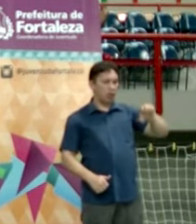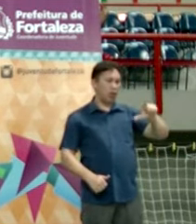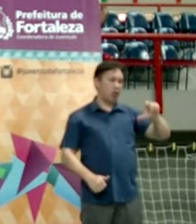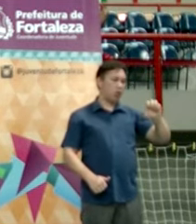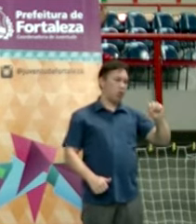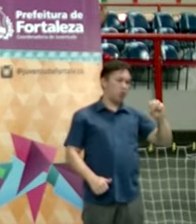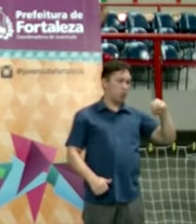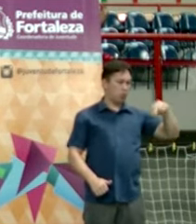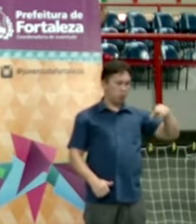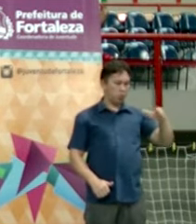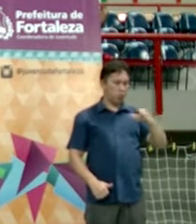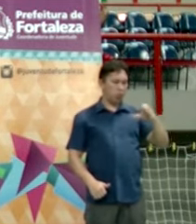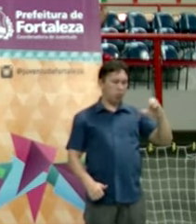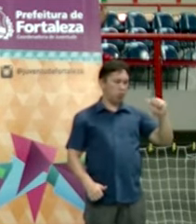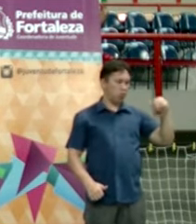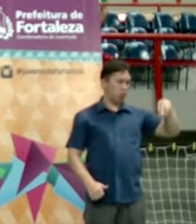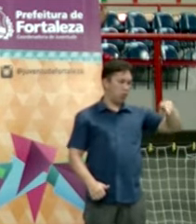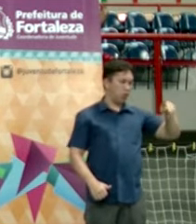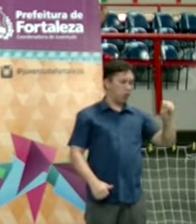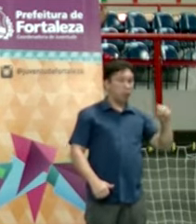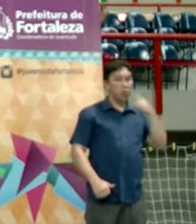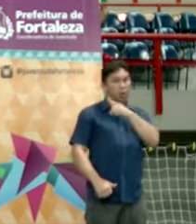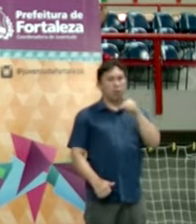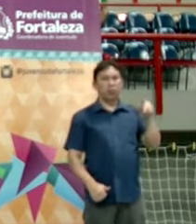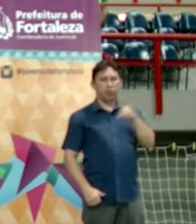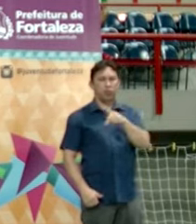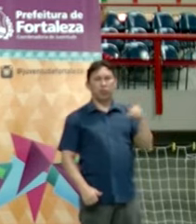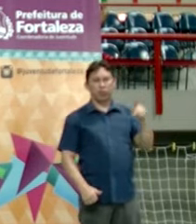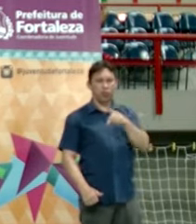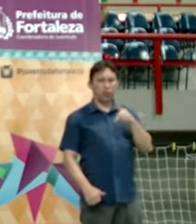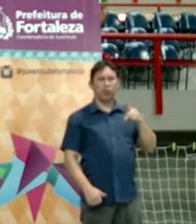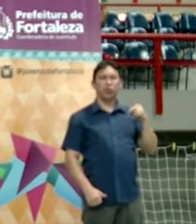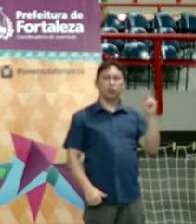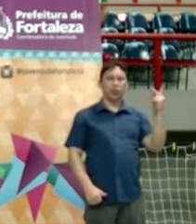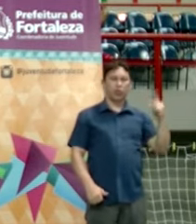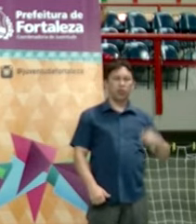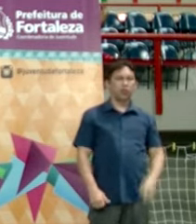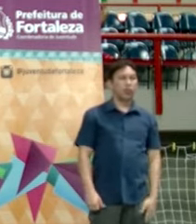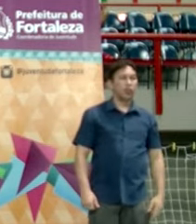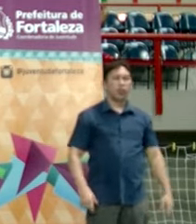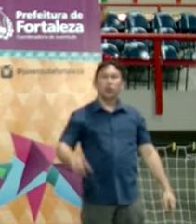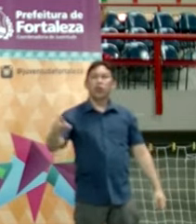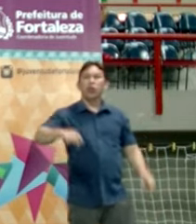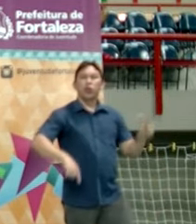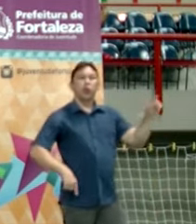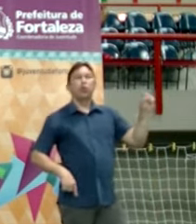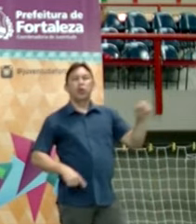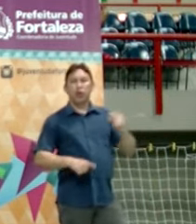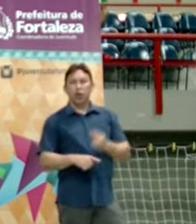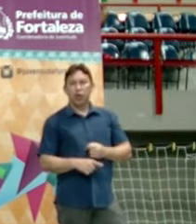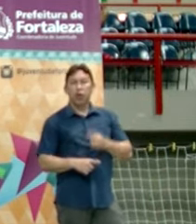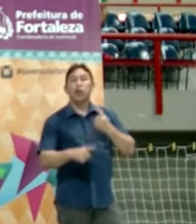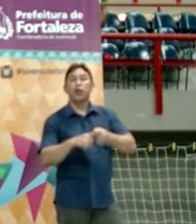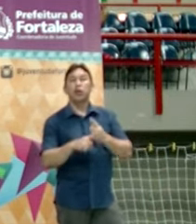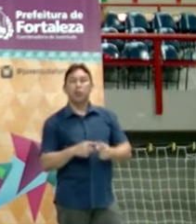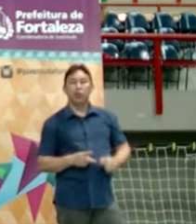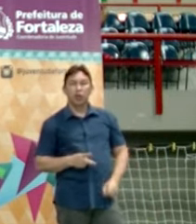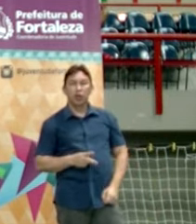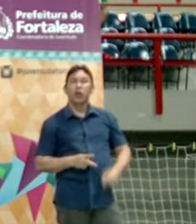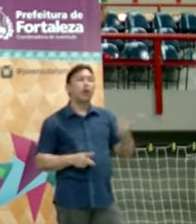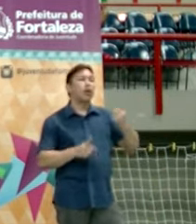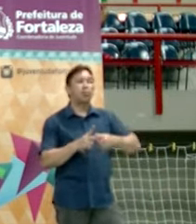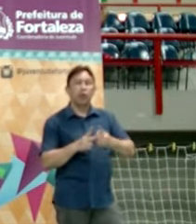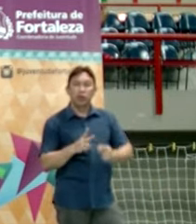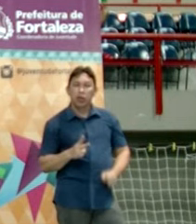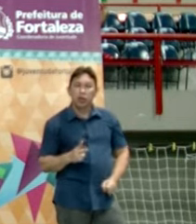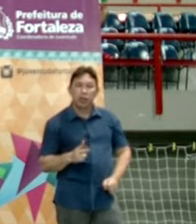né? Que a aula dele, ele era meu professor de história, e aí ele ficava perguntando, a aula era tudo assim, e isso aqui? Aí a negada respondia ele, e por quê? Aí a negada respondia ele, e